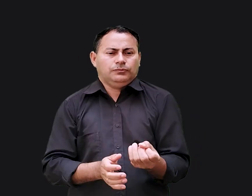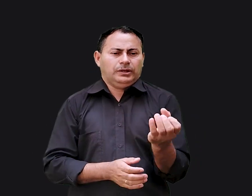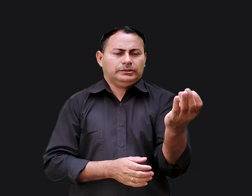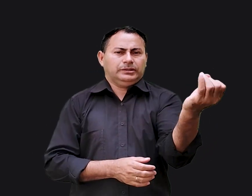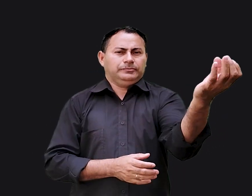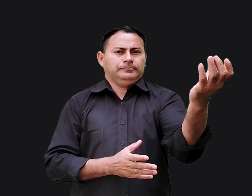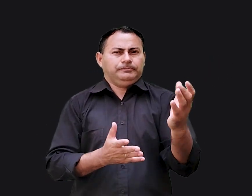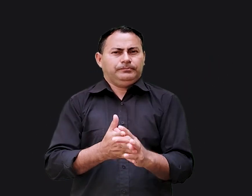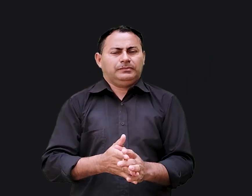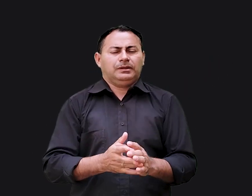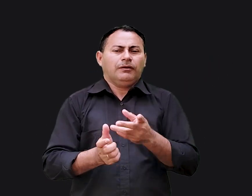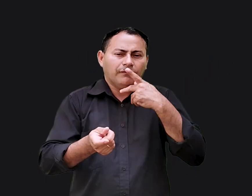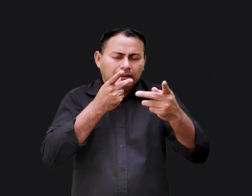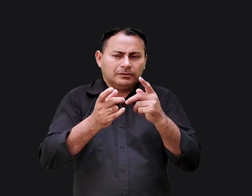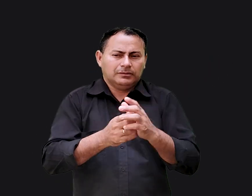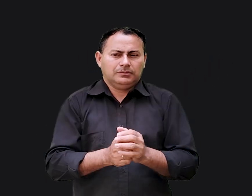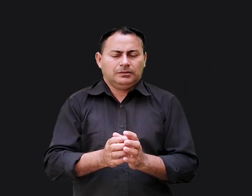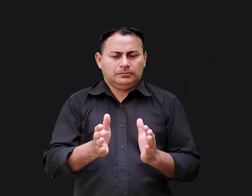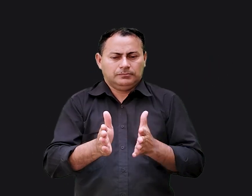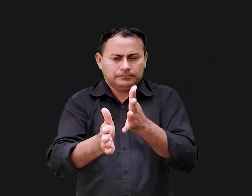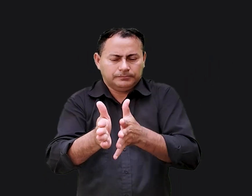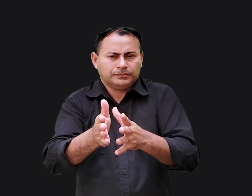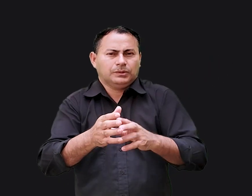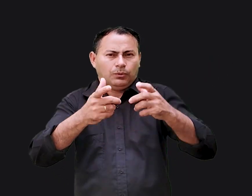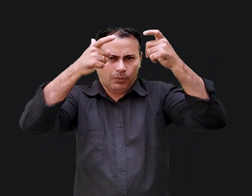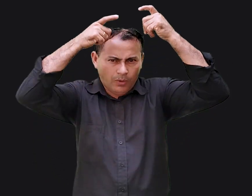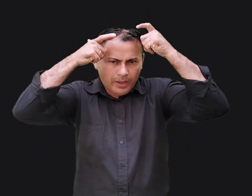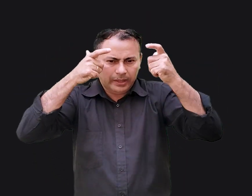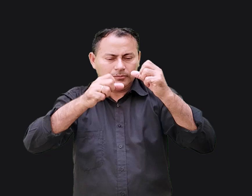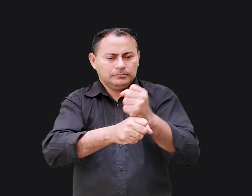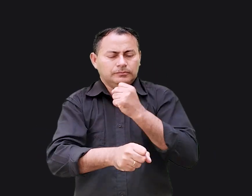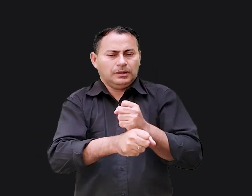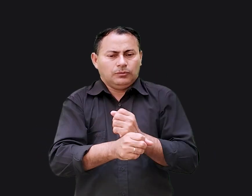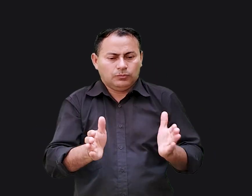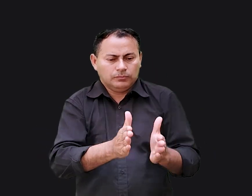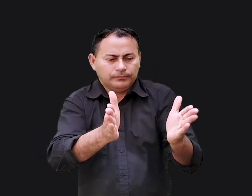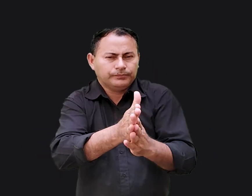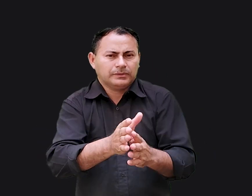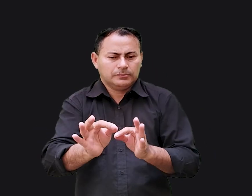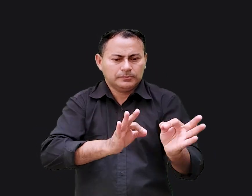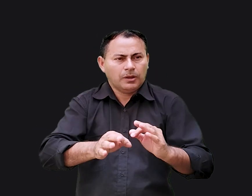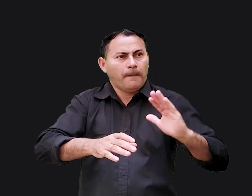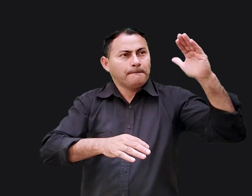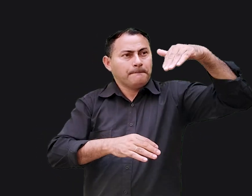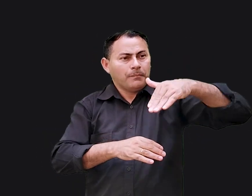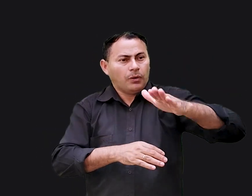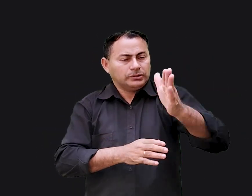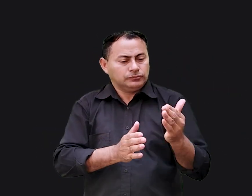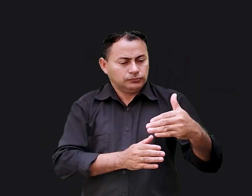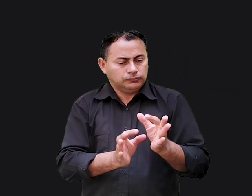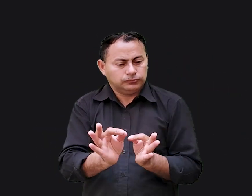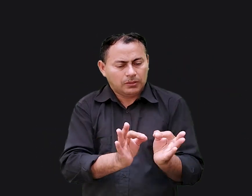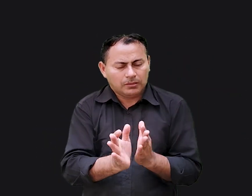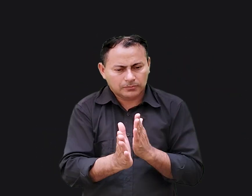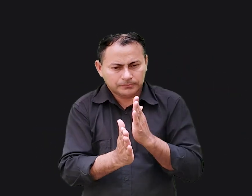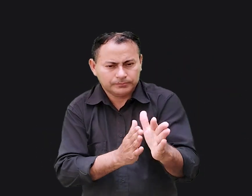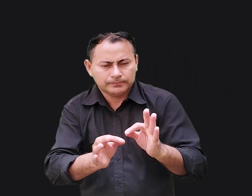viajasse nela, e a chamariam de a rodovia do rei. Para construir uma estrada, você nivela os montes, endireita os caminhos tortos e